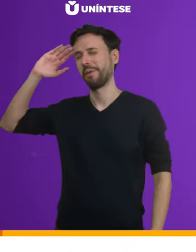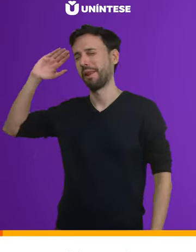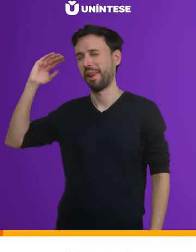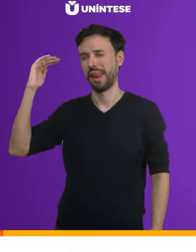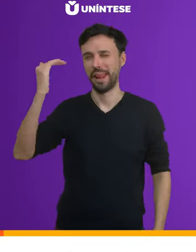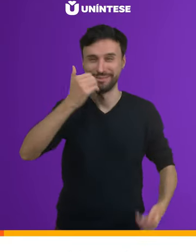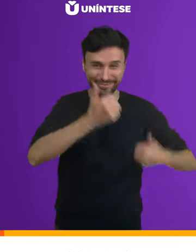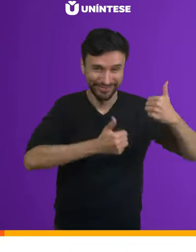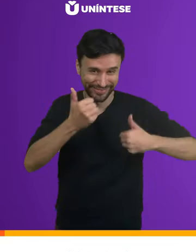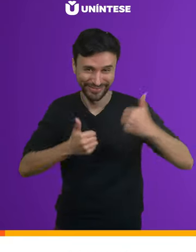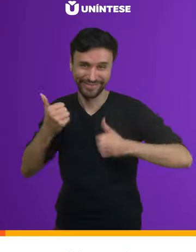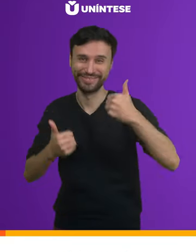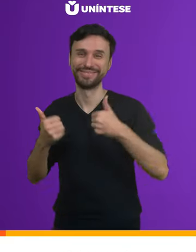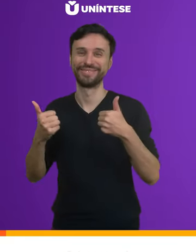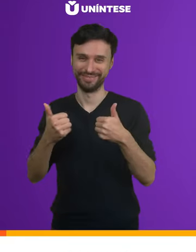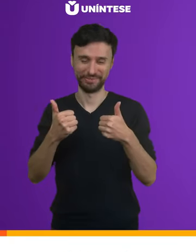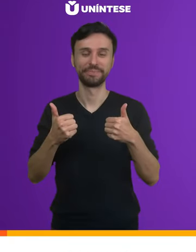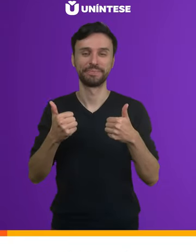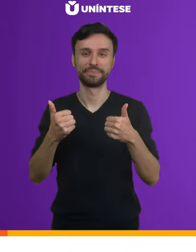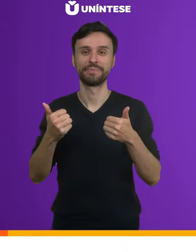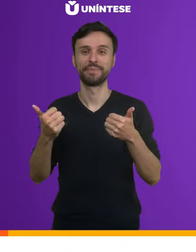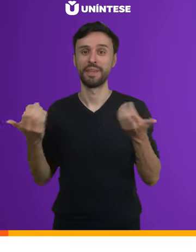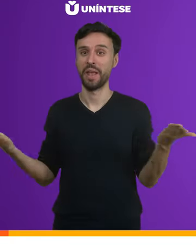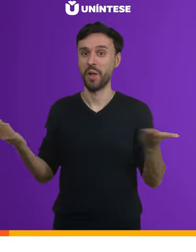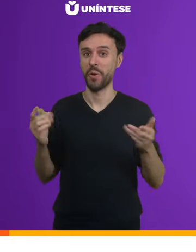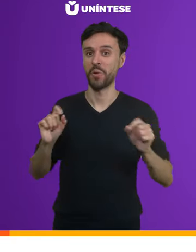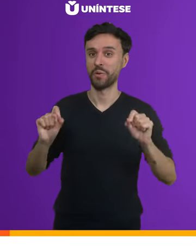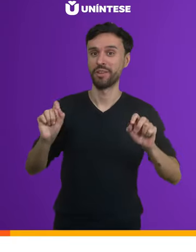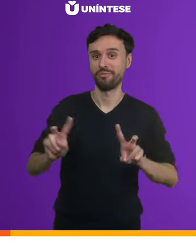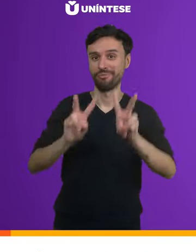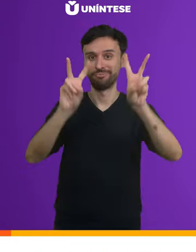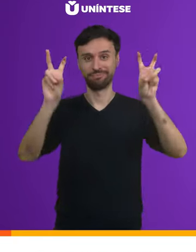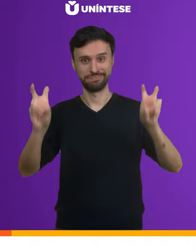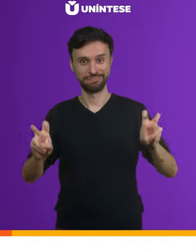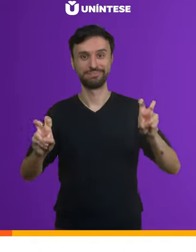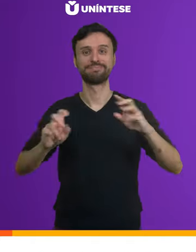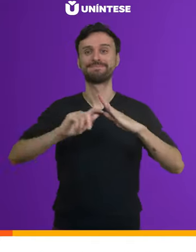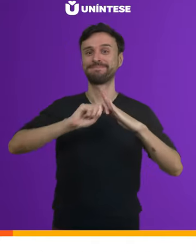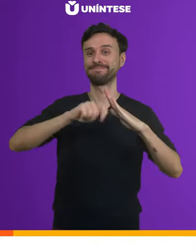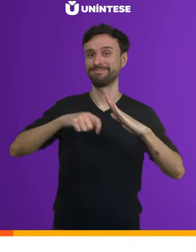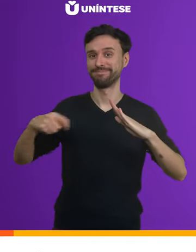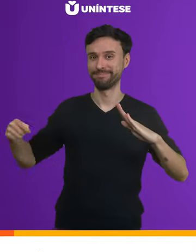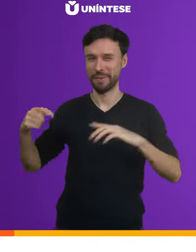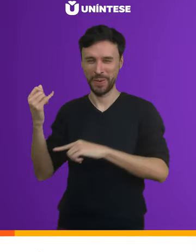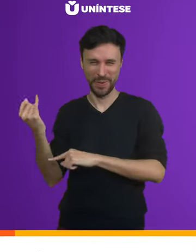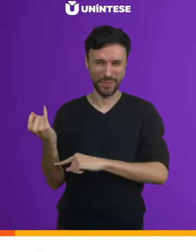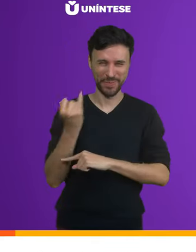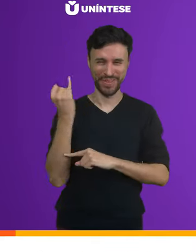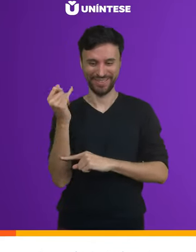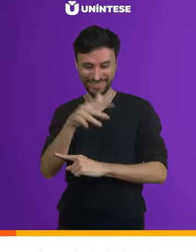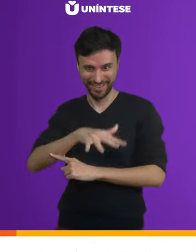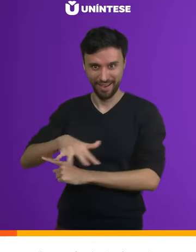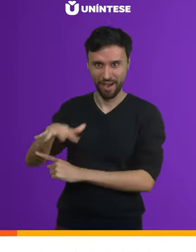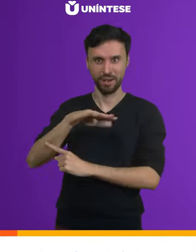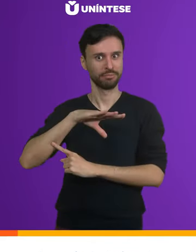e fala pessoal tudo bem com vocês desta vez eu trouxe um senalar extremamente